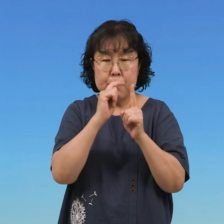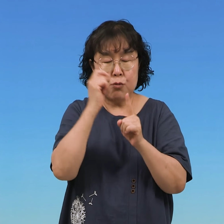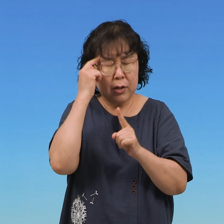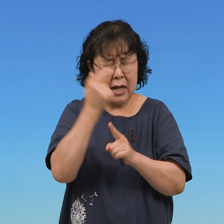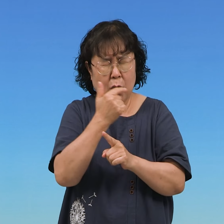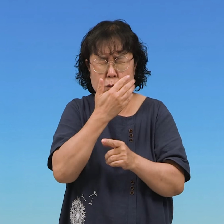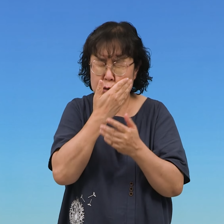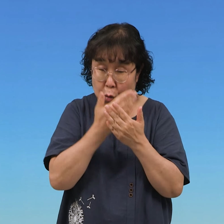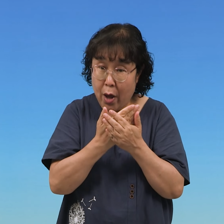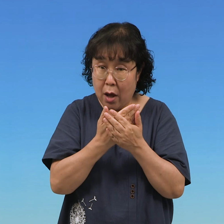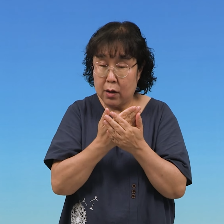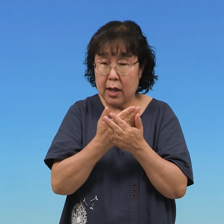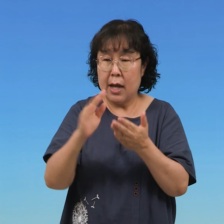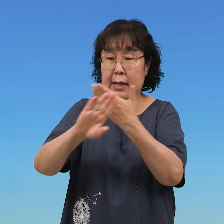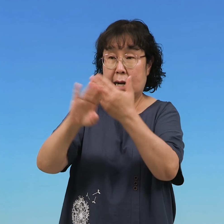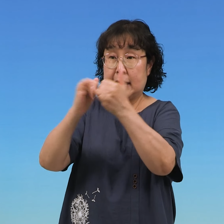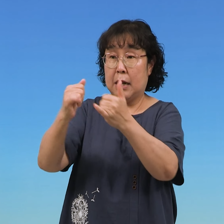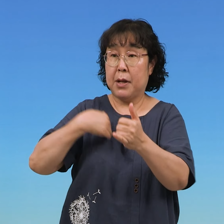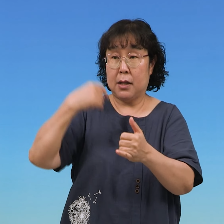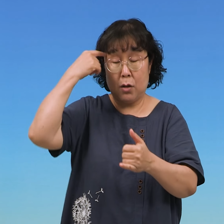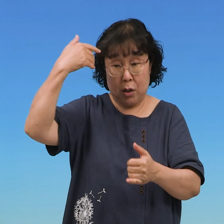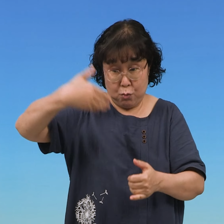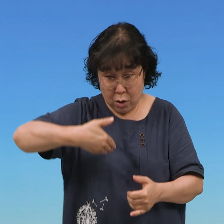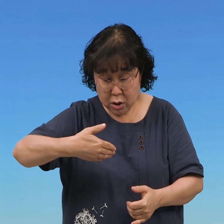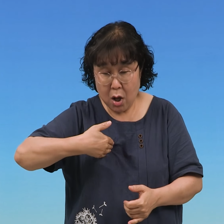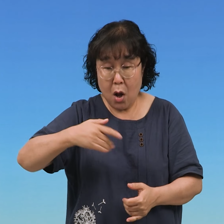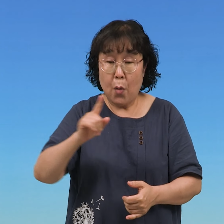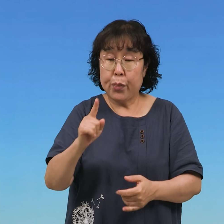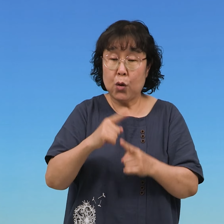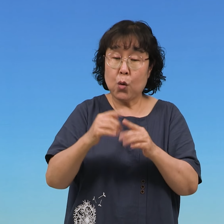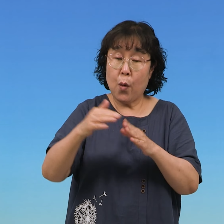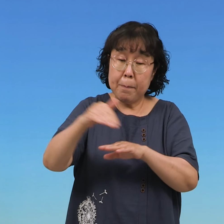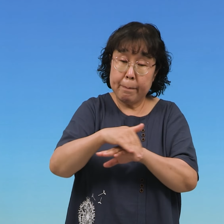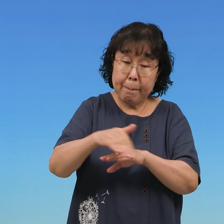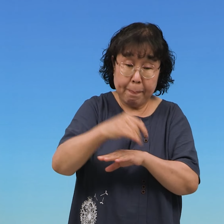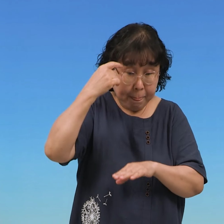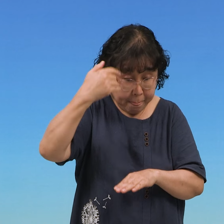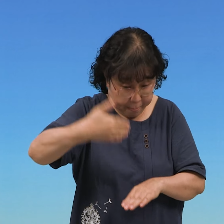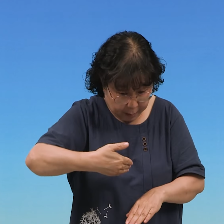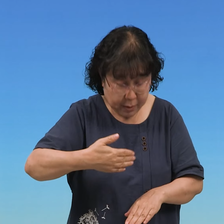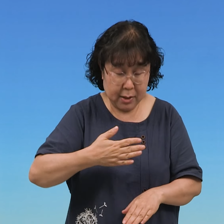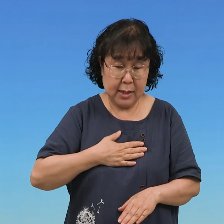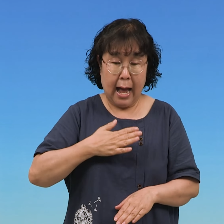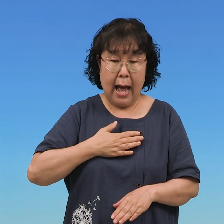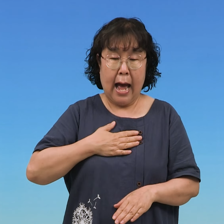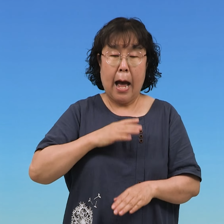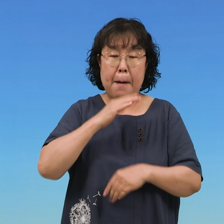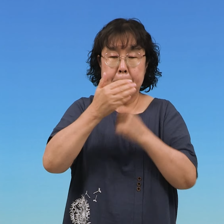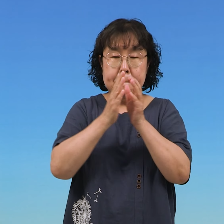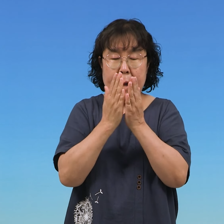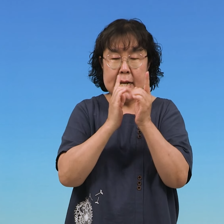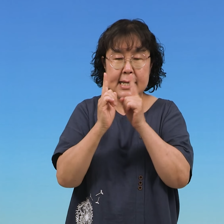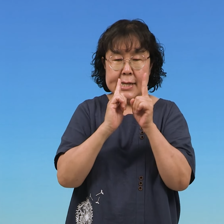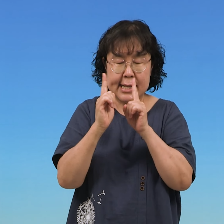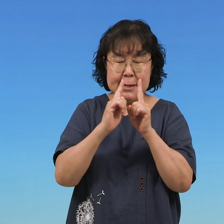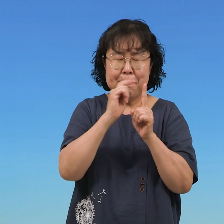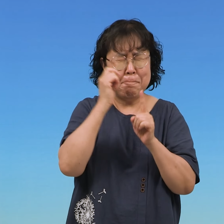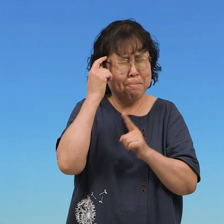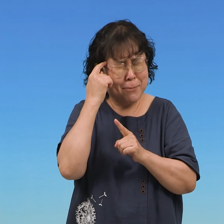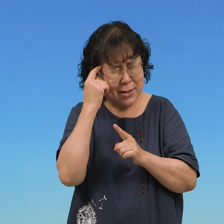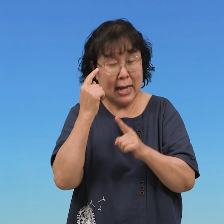갔는데 어느 교회 다니세요? 근데 말씀 묵상 교회 다닙니다. 그러고 설마 말씀 묵상 안 하시겠나?